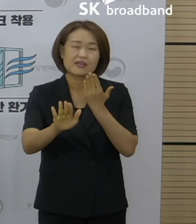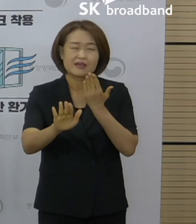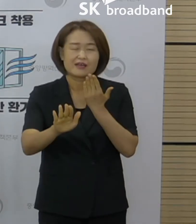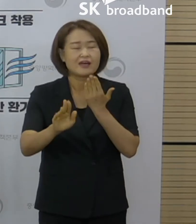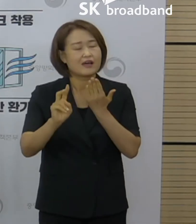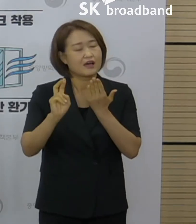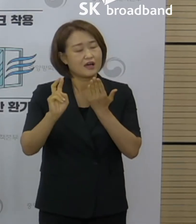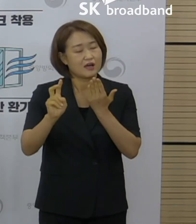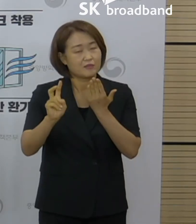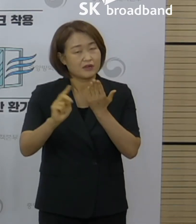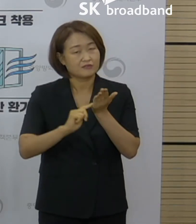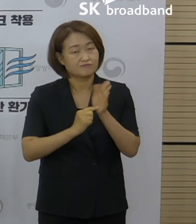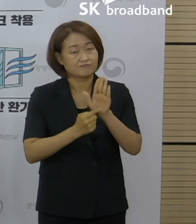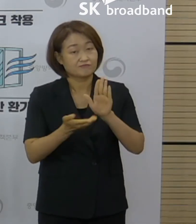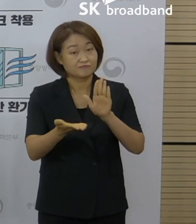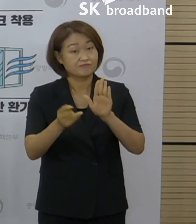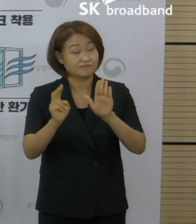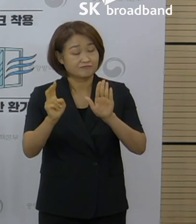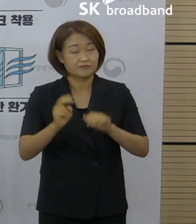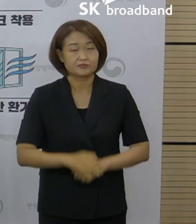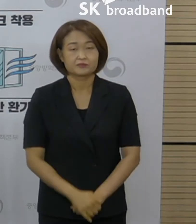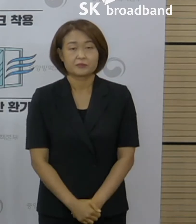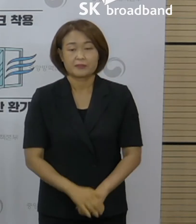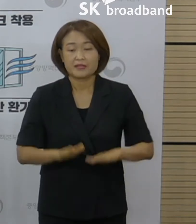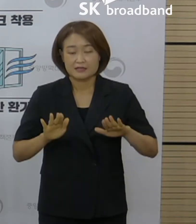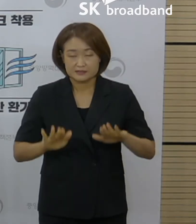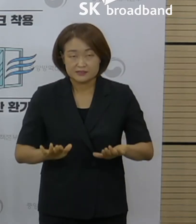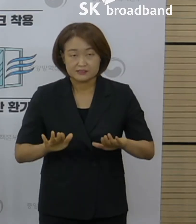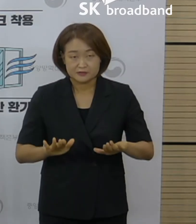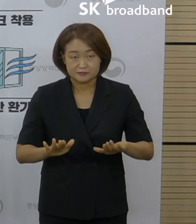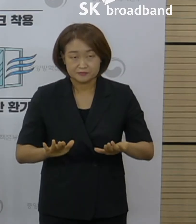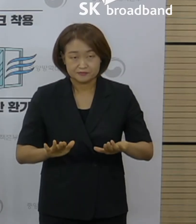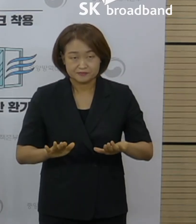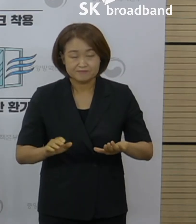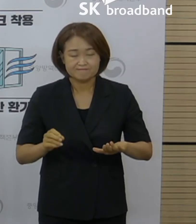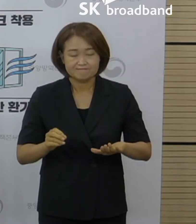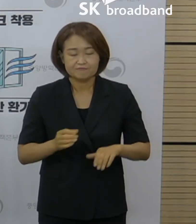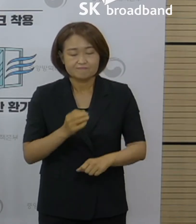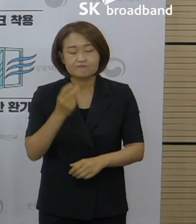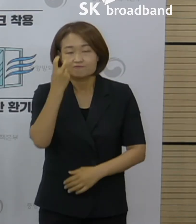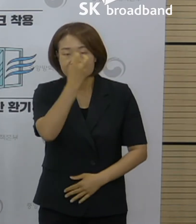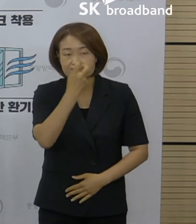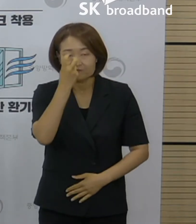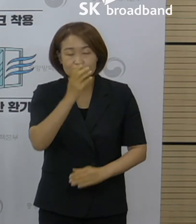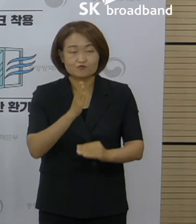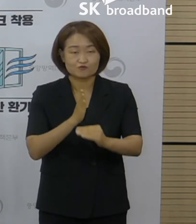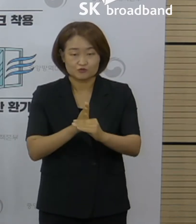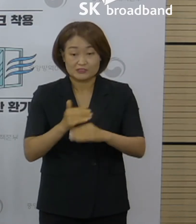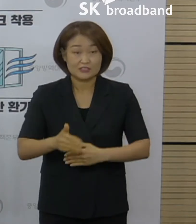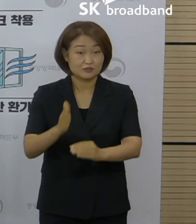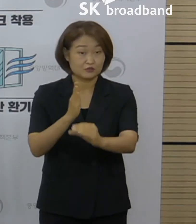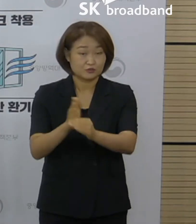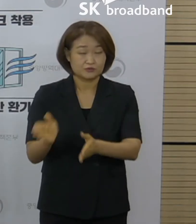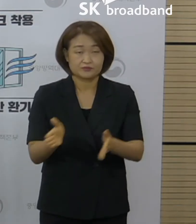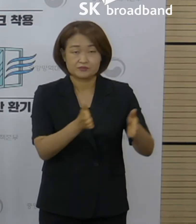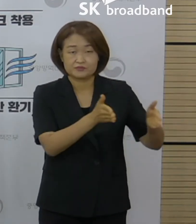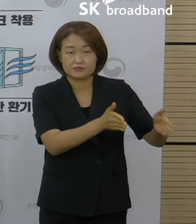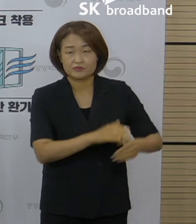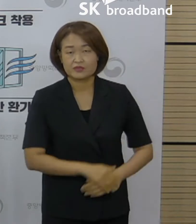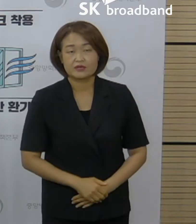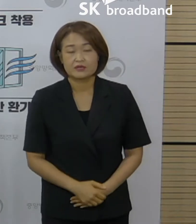않을까 싶습니다. 결론적으로 현재 진행 중이라고 말씀드리겠습니다. 특정인 뭐